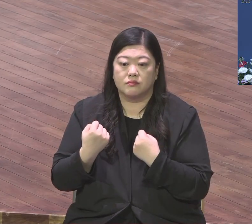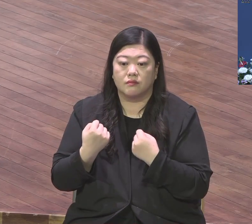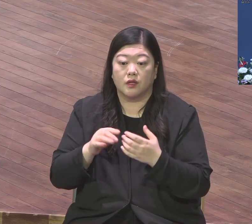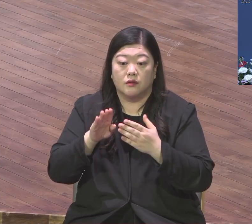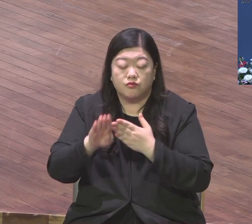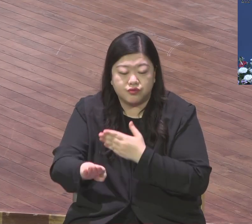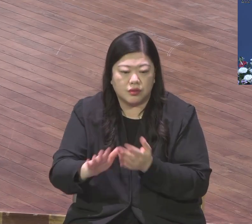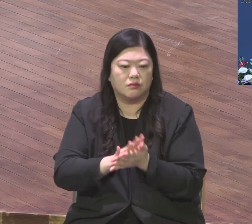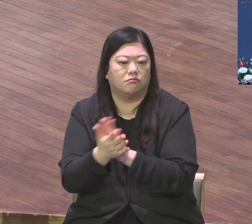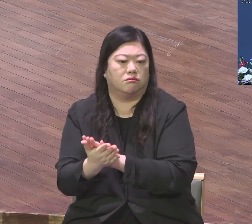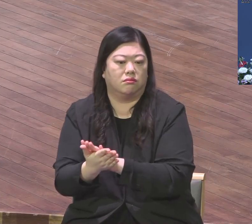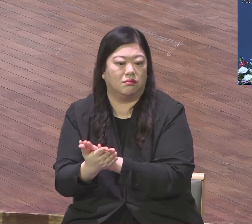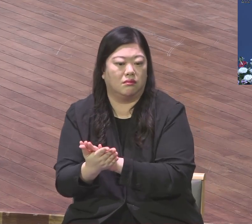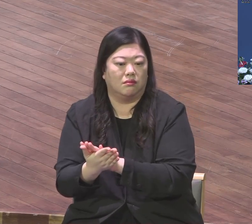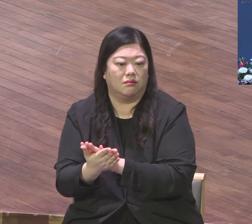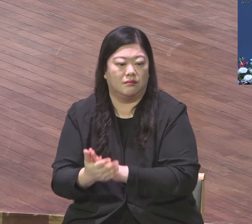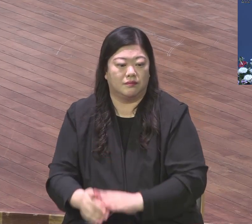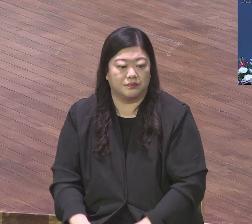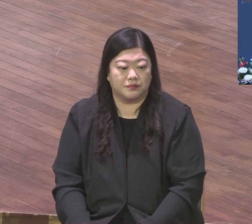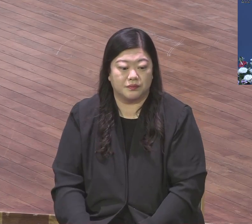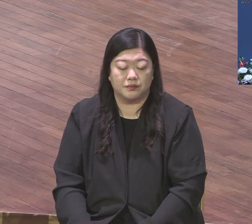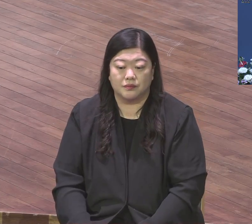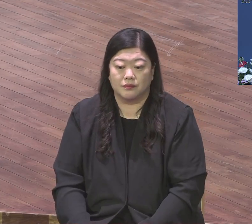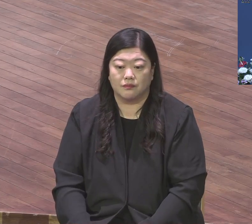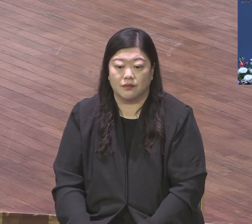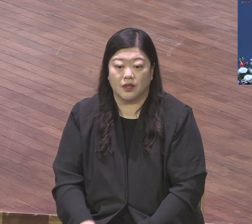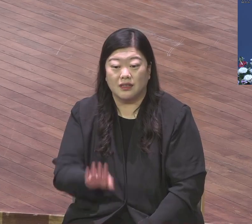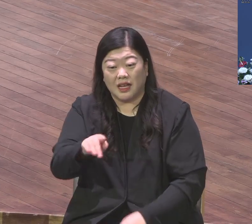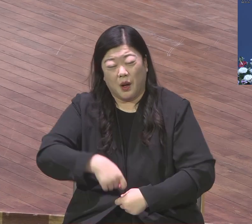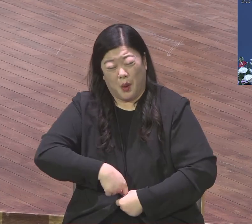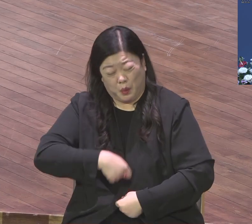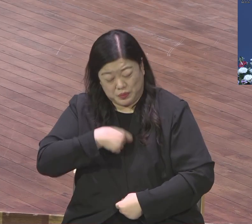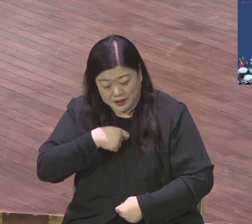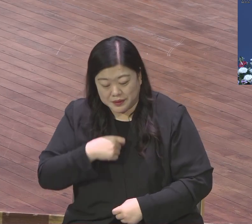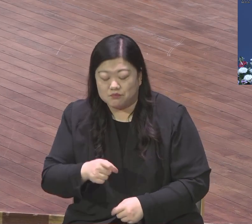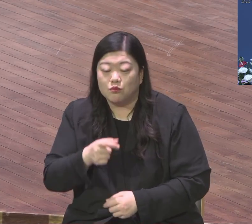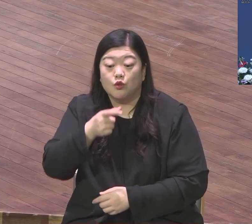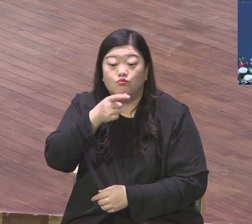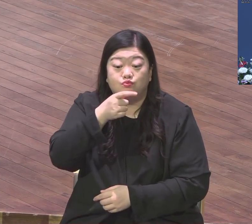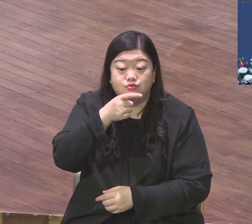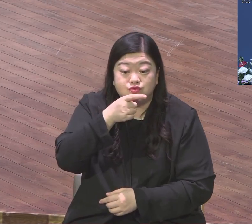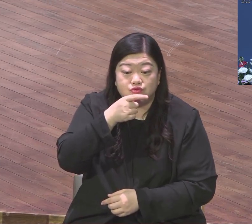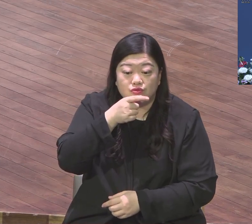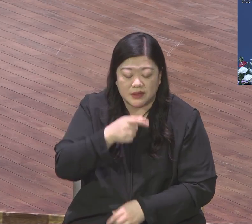얼른 일을 보면 별거 아닌 것 같은데 도저히 이해가 안 되는,